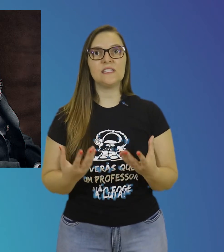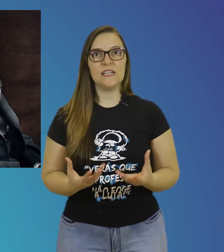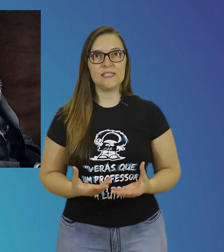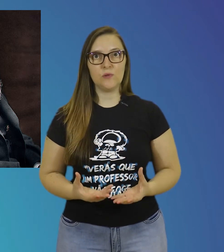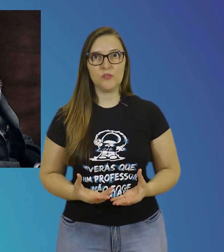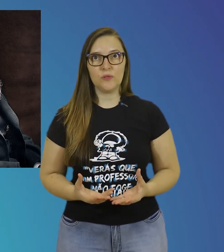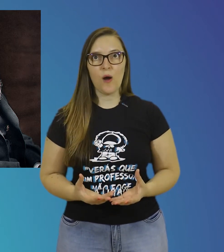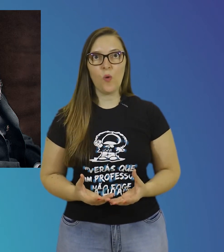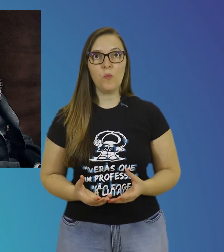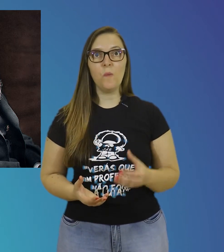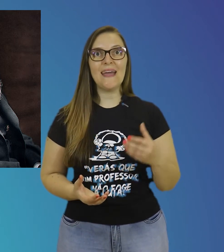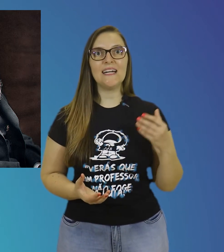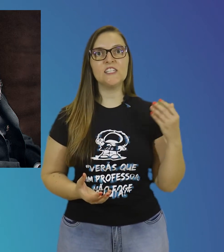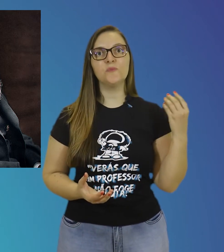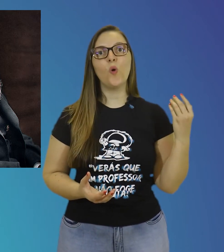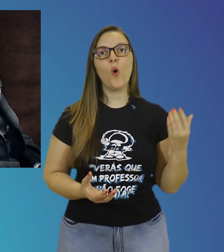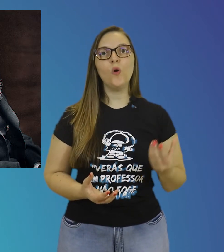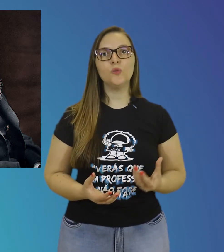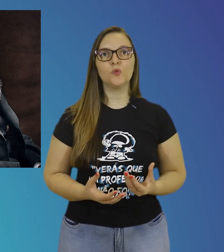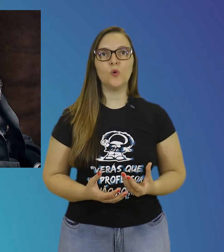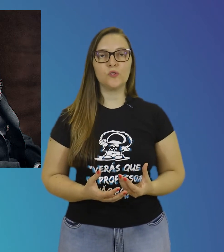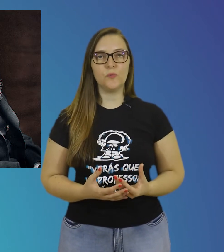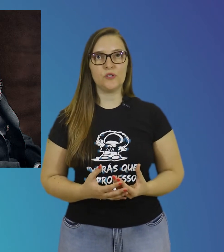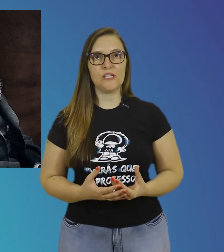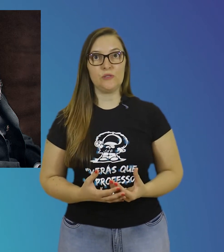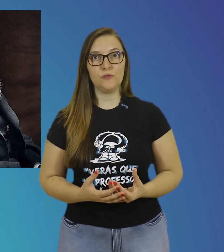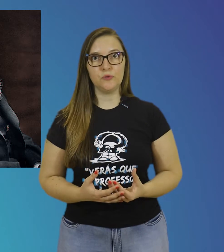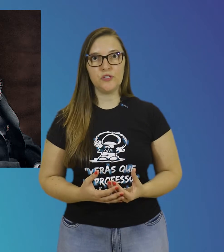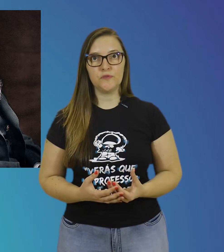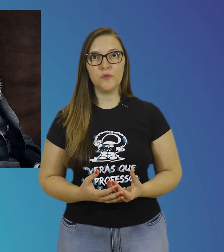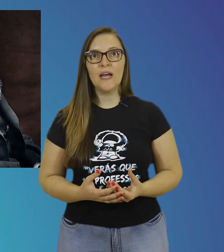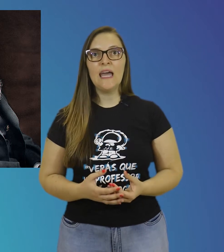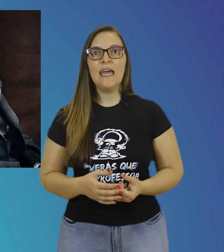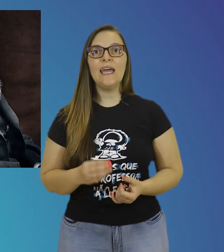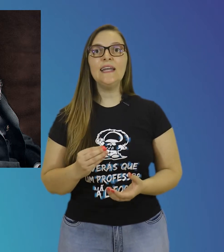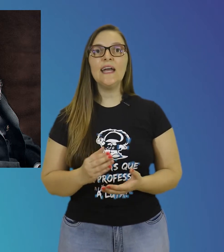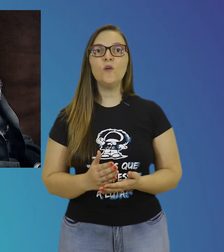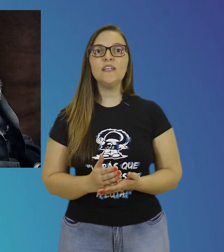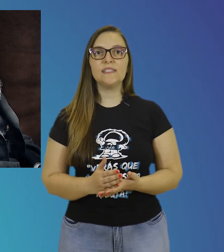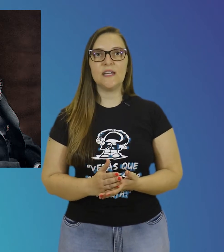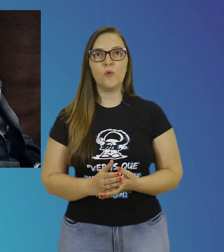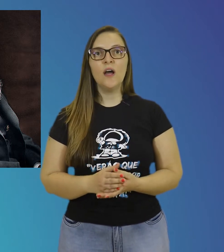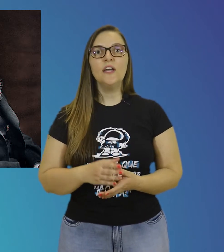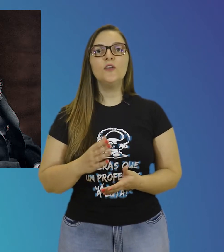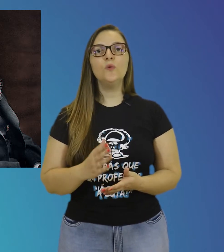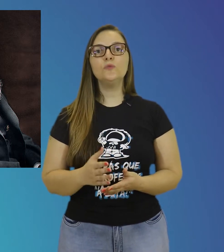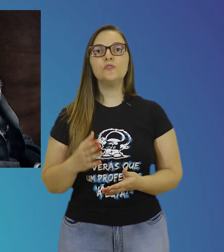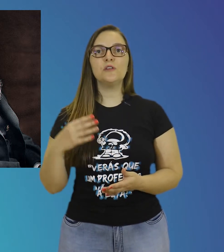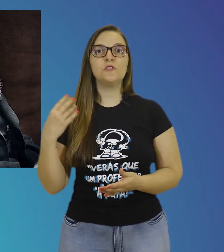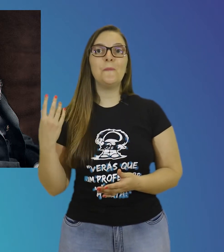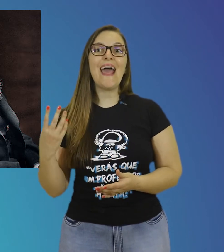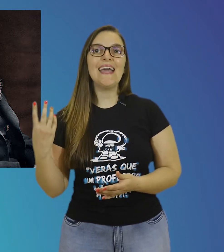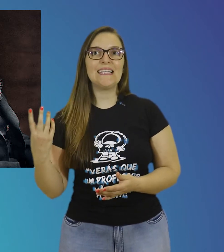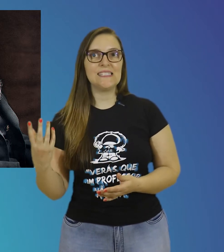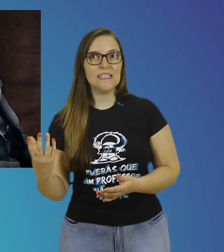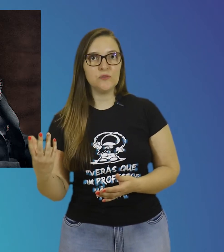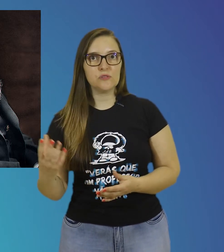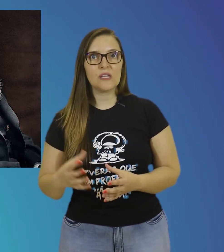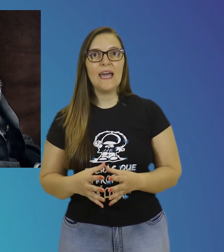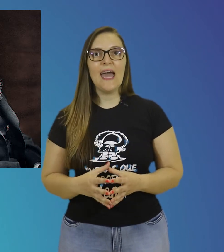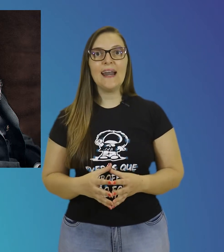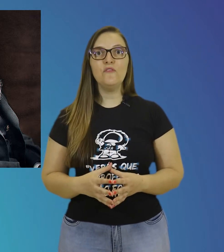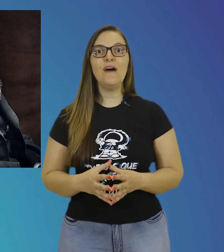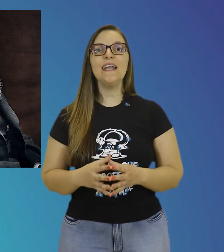propôs a seleção natural como um mecanismo condutor do processo evolutivo, ele reconheceu que um dos seus pré